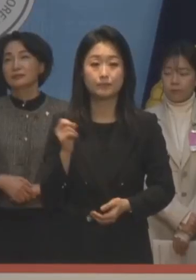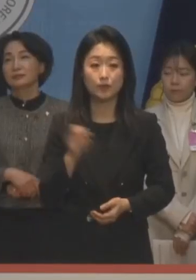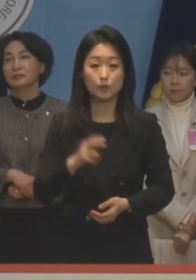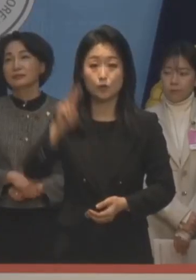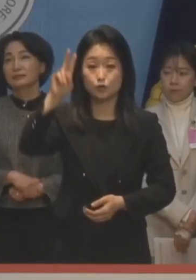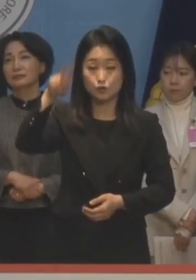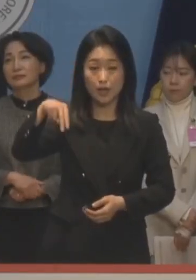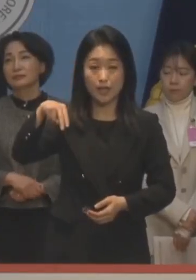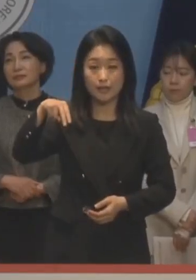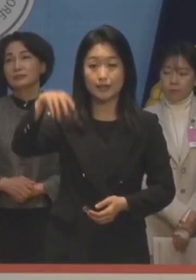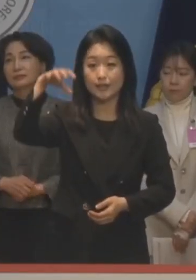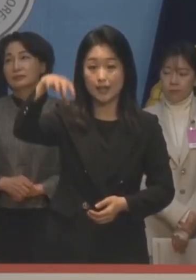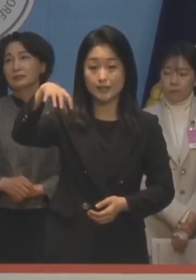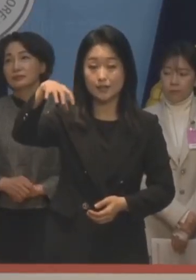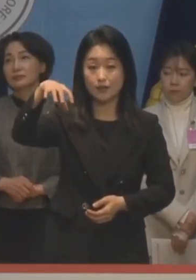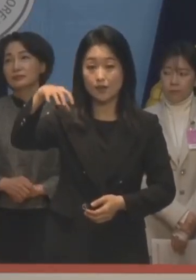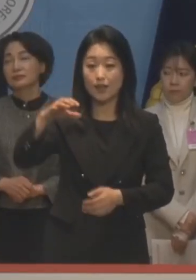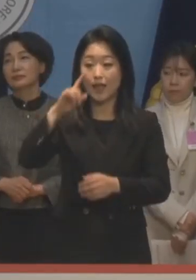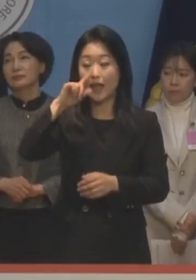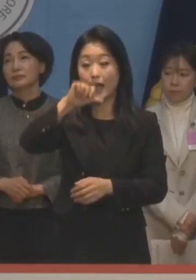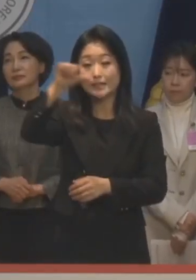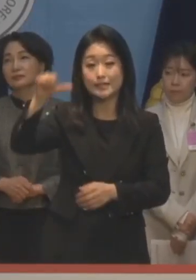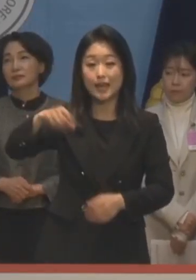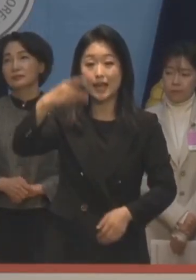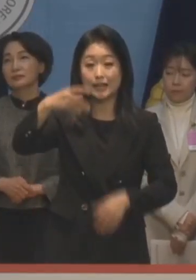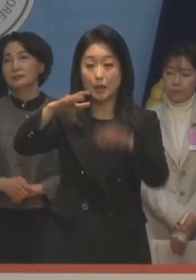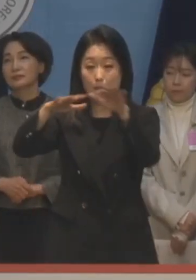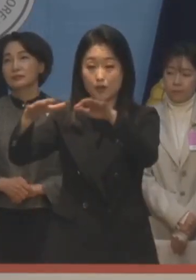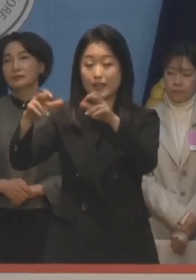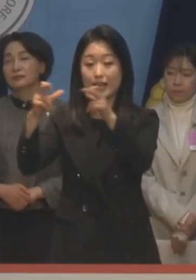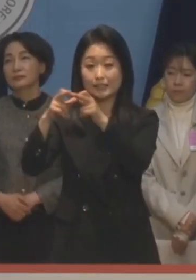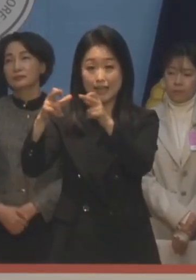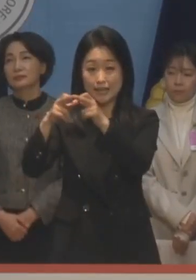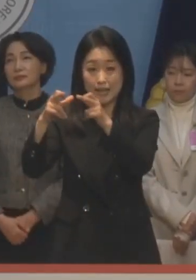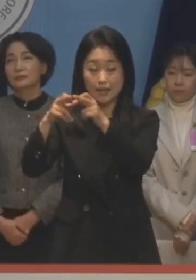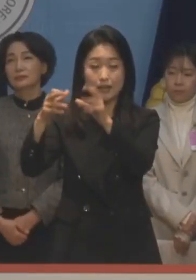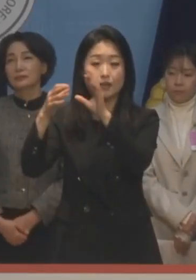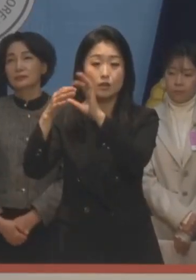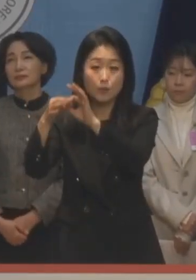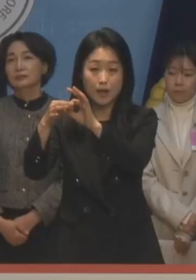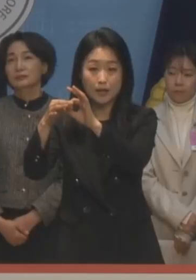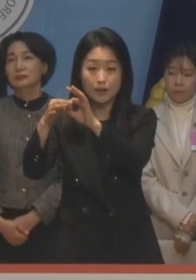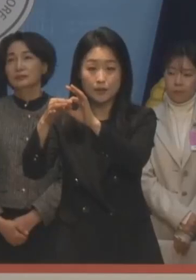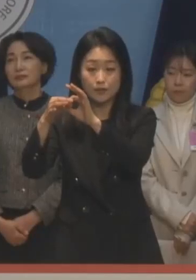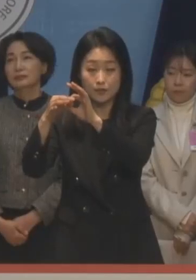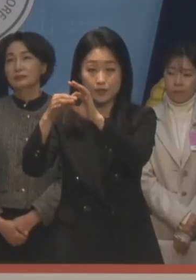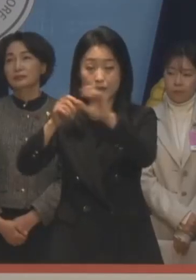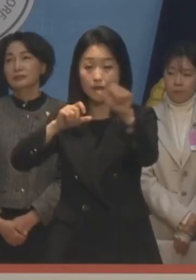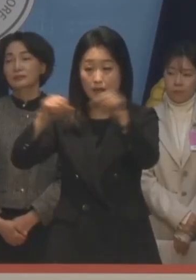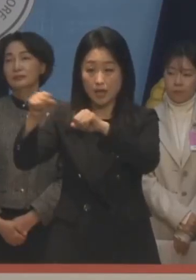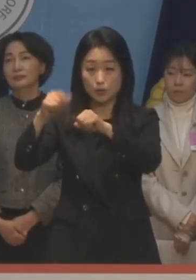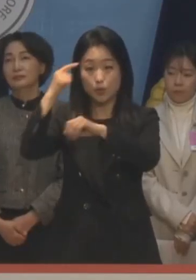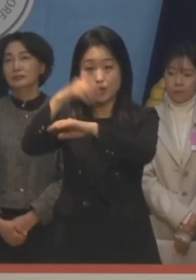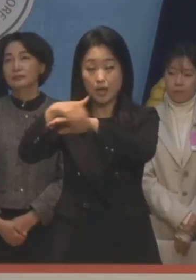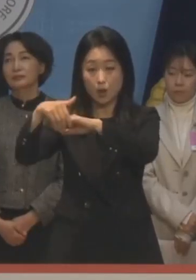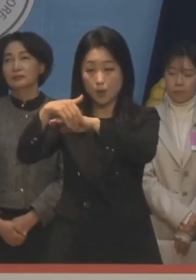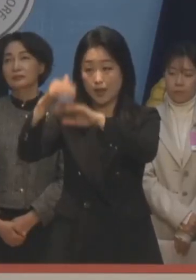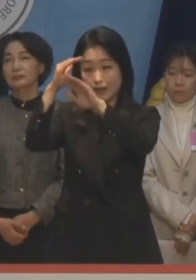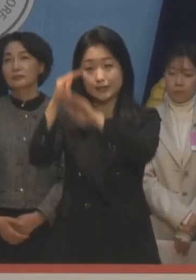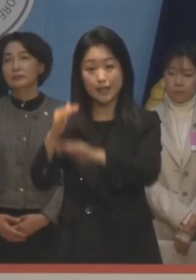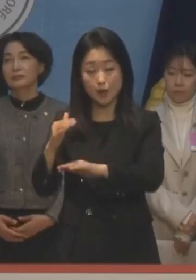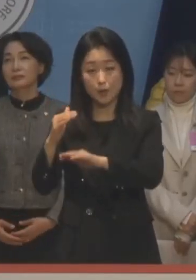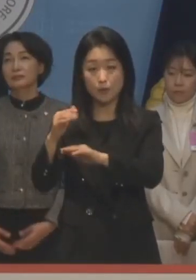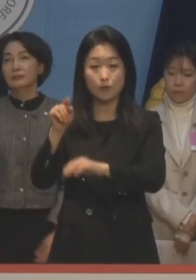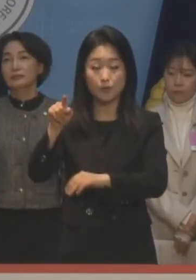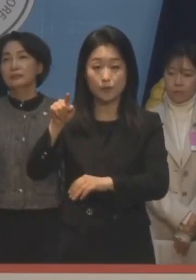유엔 에스캅에서 채택한 아시아 태평양 장애인 10년과 행동 계획인 인천 전략 및